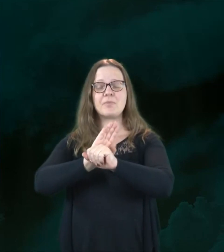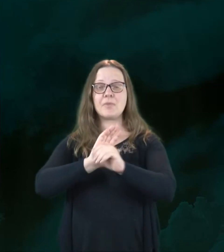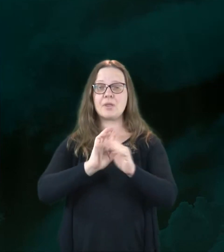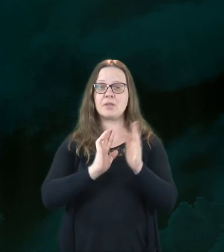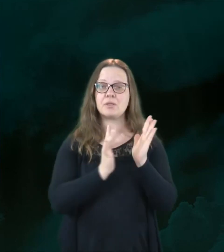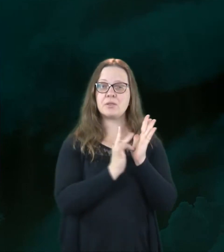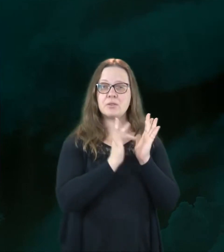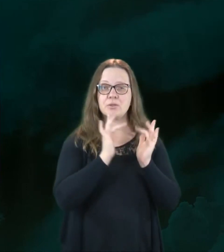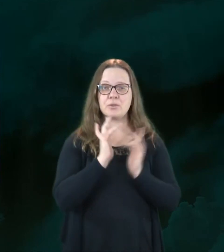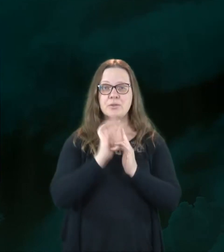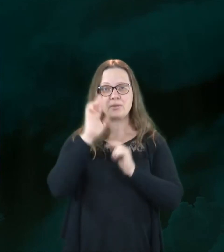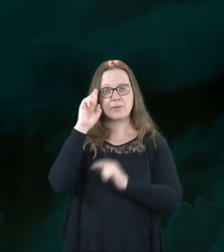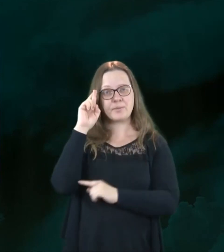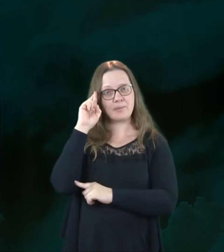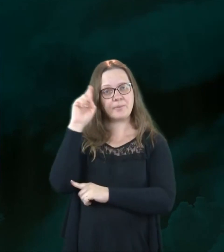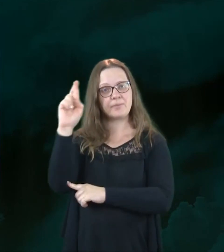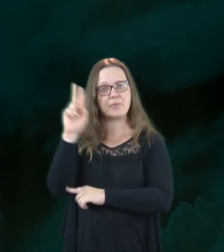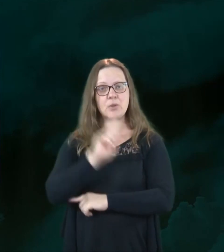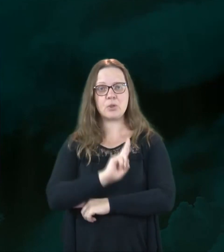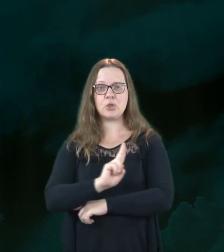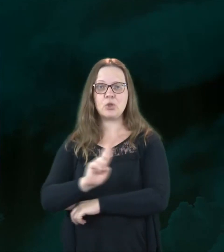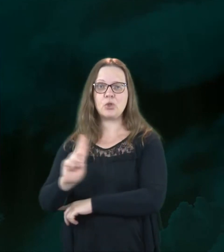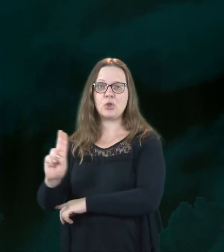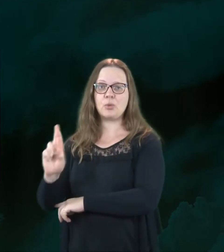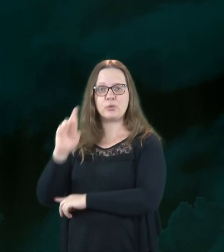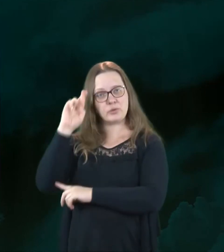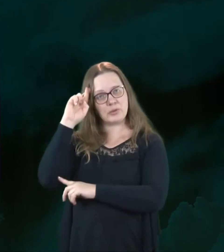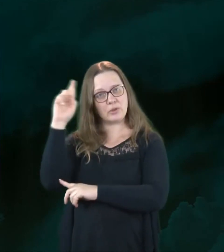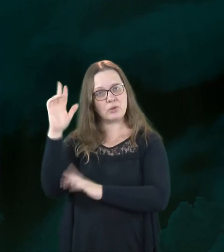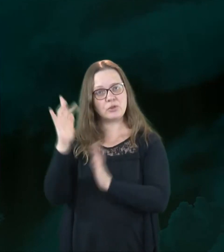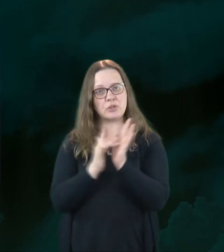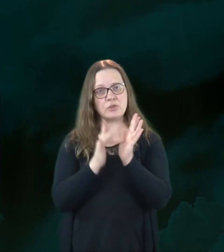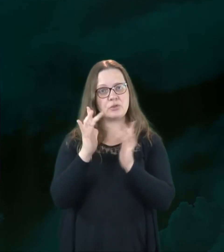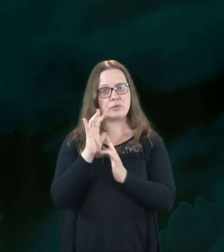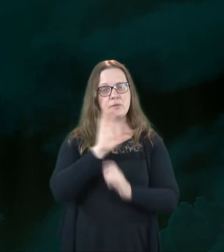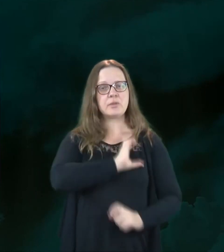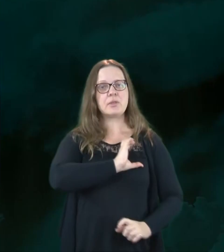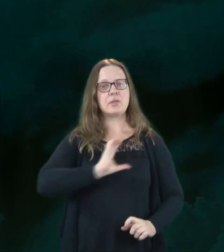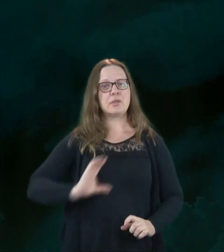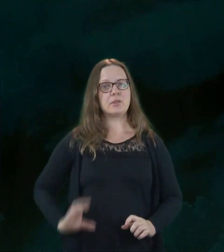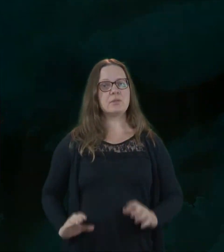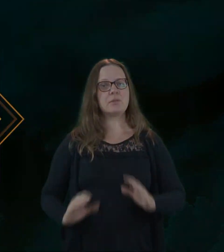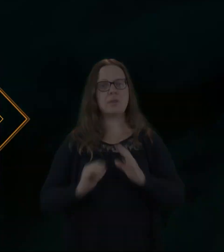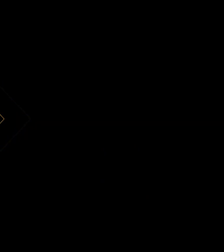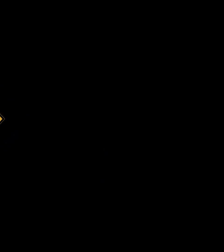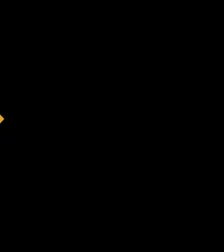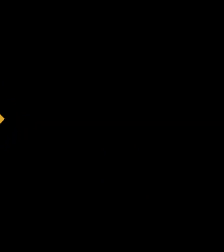Jesus é o Senhor. Em nome do Senhor Jesus Cristo. Amém.